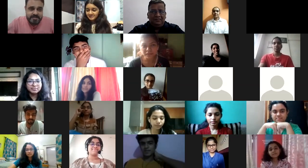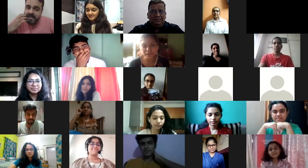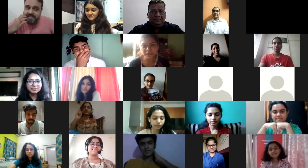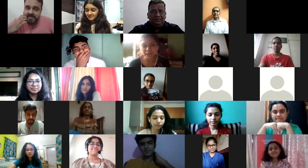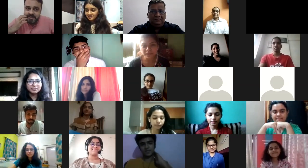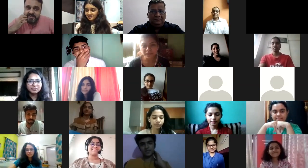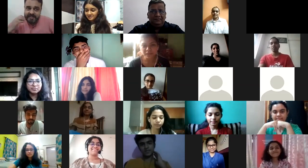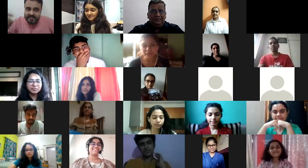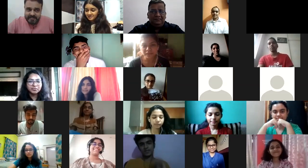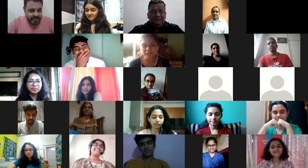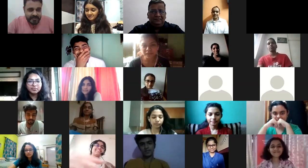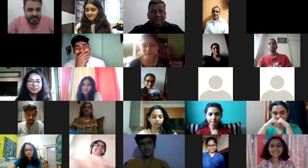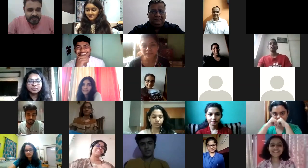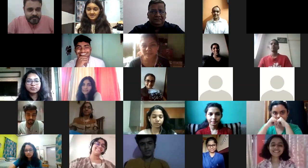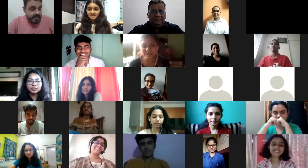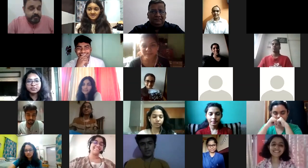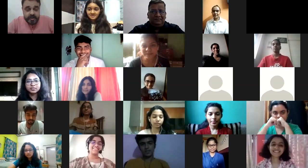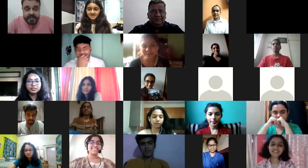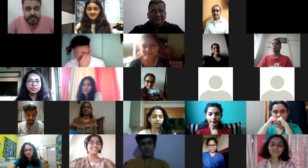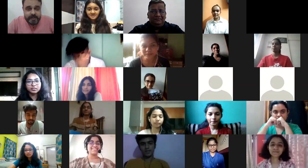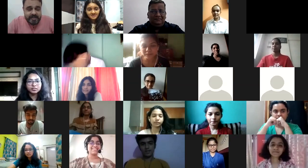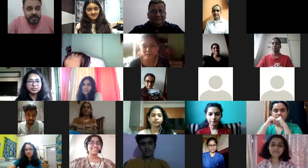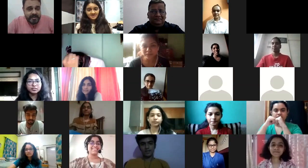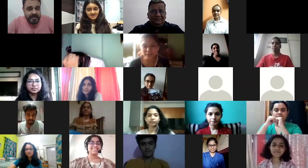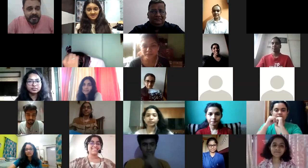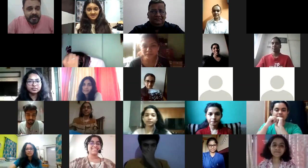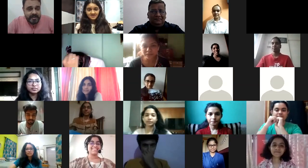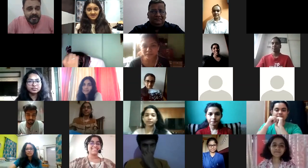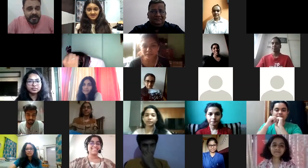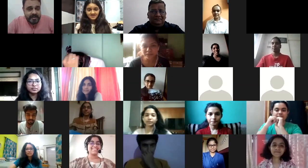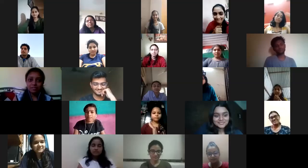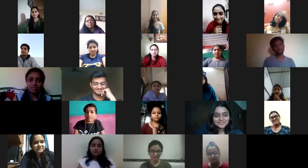challenge आप जीत जाएंगे. Okay, so any volunteers quickly or I'll call out the names.